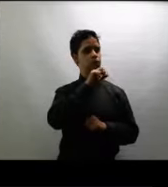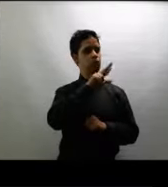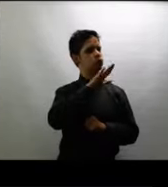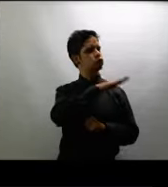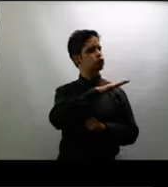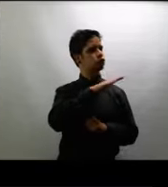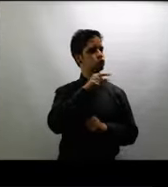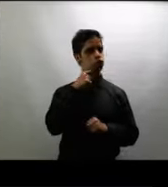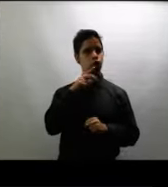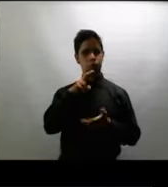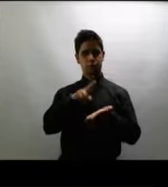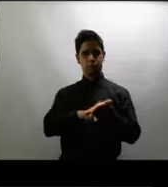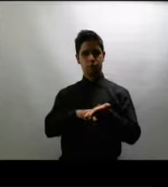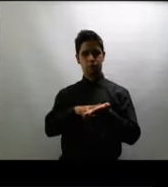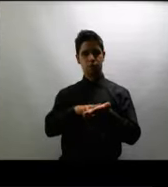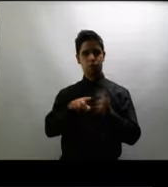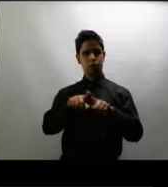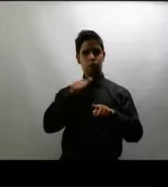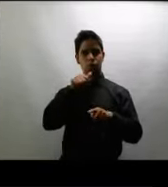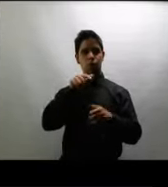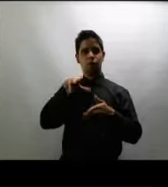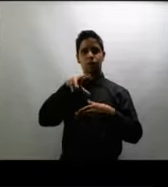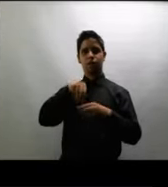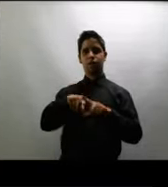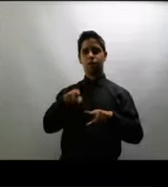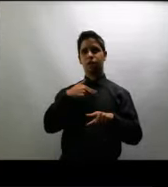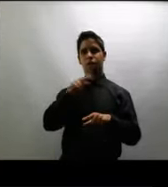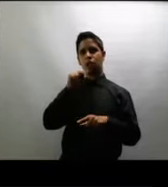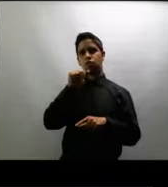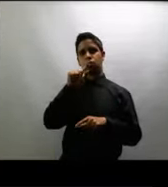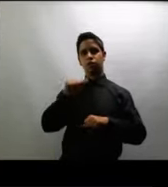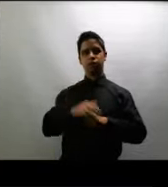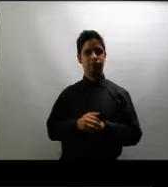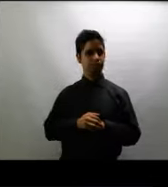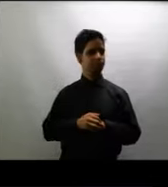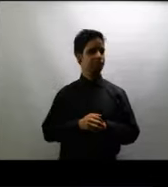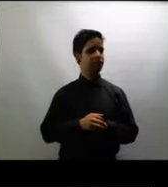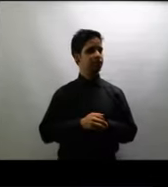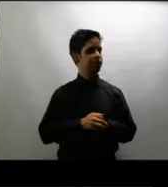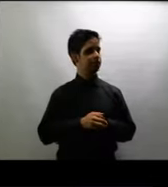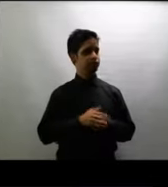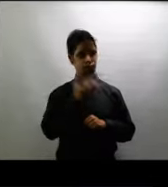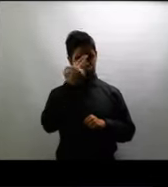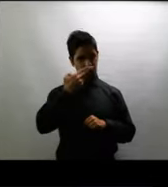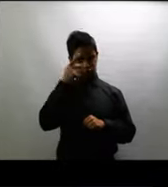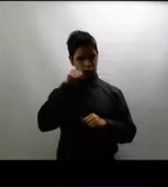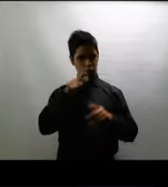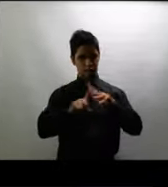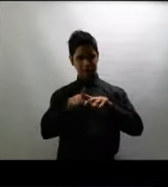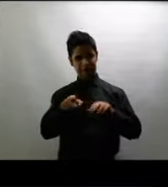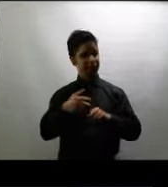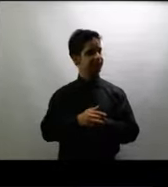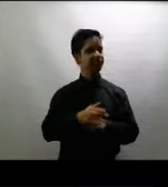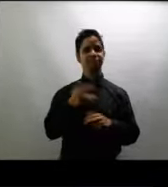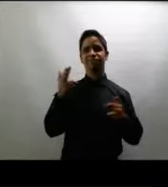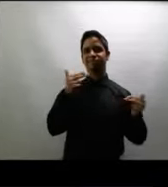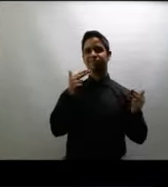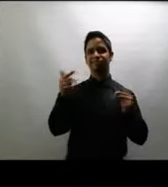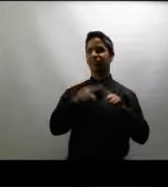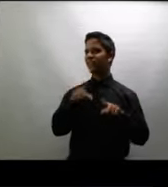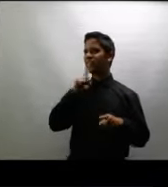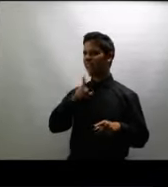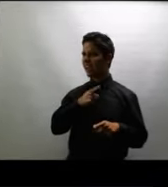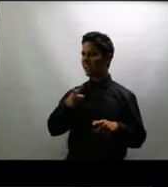usted me firmó la hoja, pero no me puso nota. O sea, qué elegancia, ¿verdad?